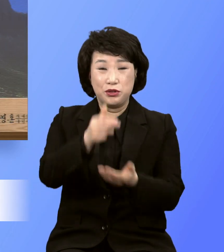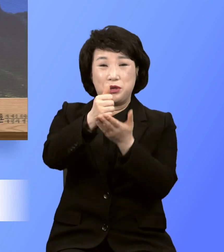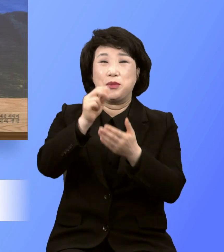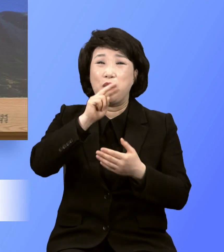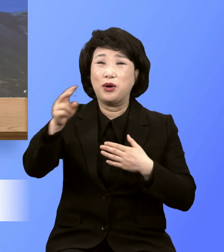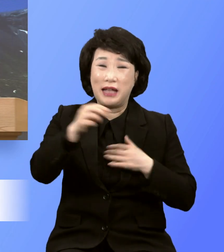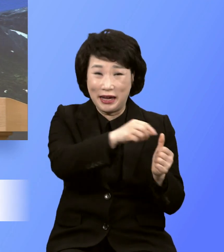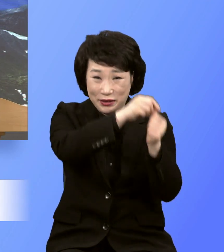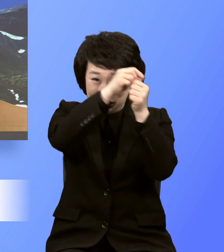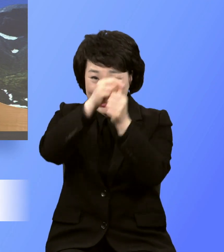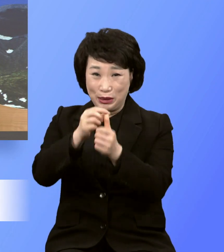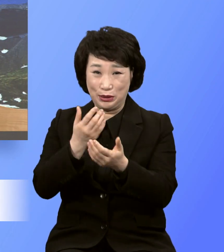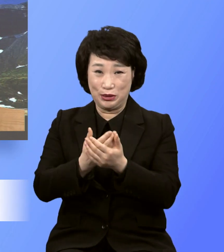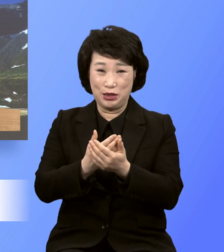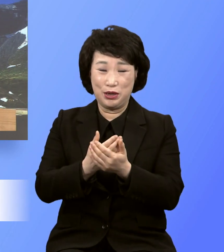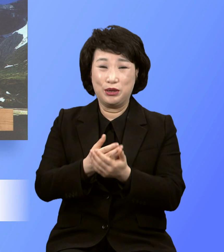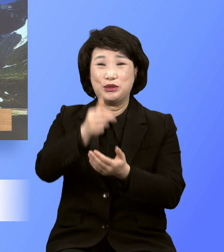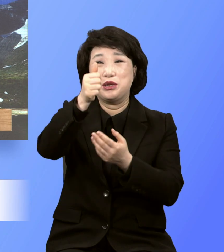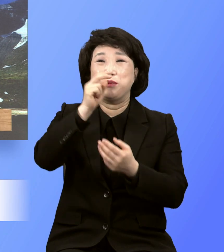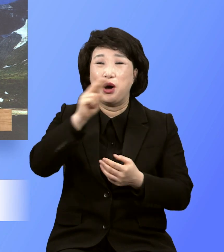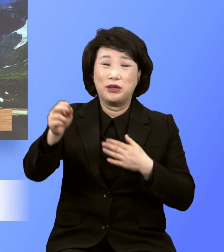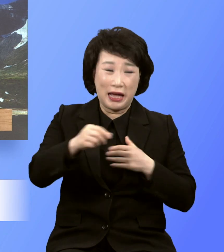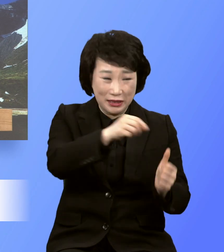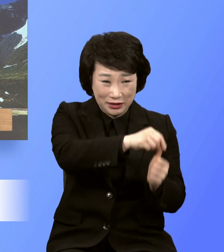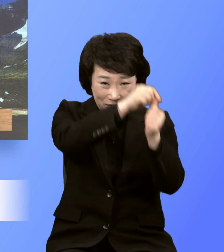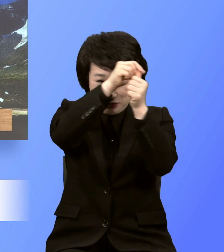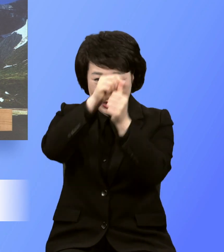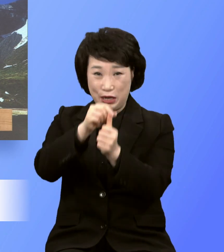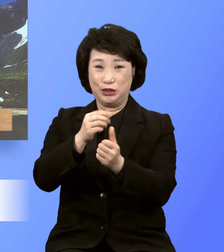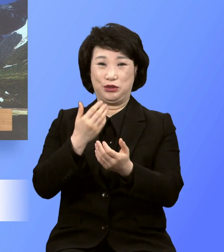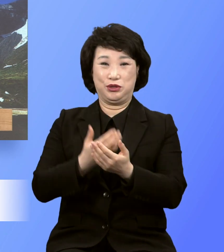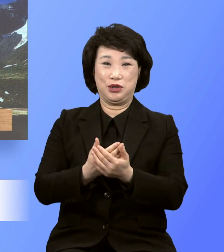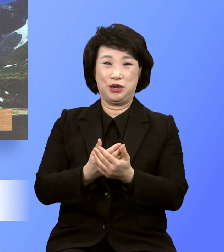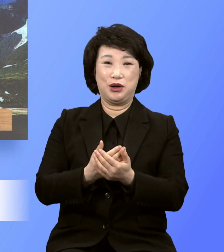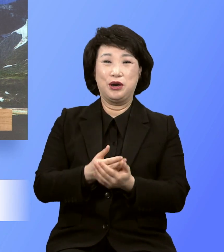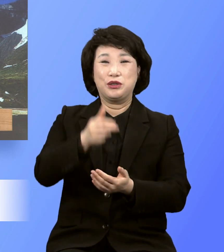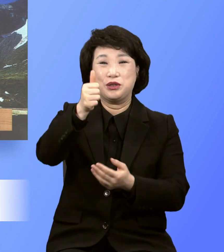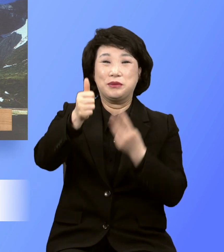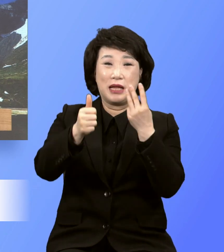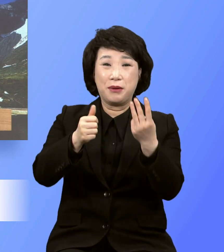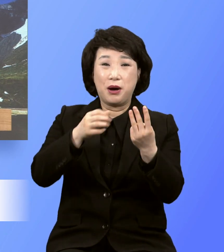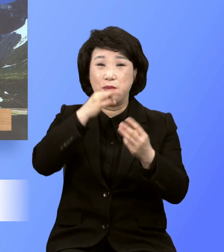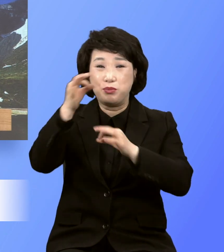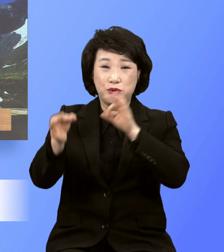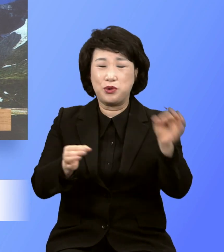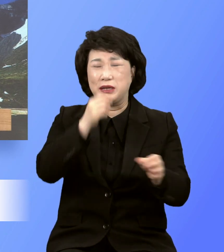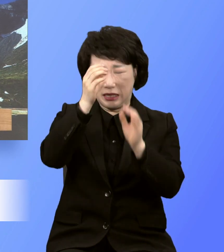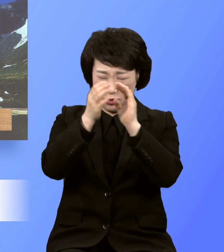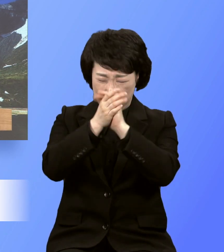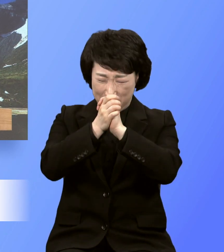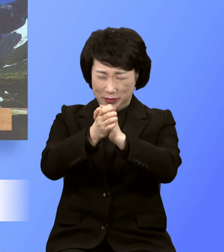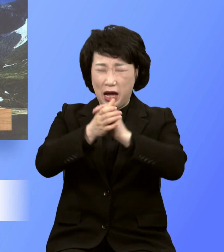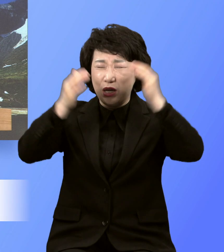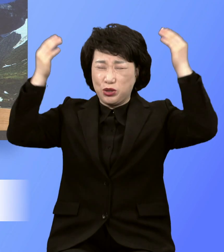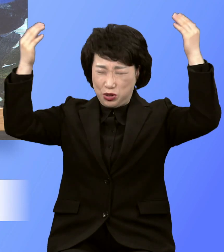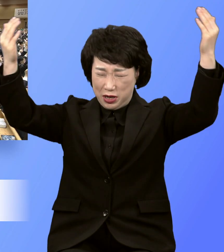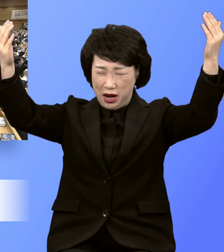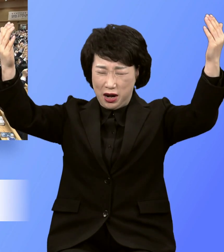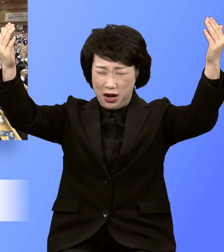끌어내 주시옵소서. 주여 나를 끌어내 주시옵소서. 주여 삼창하고 기도하겠습니다.